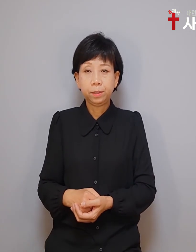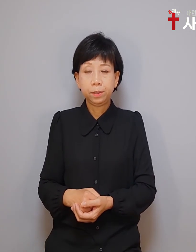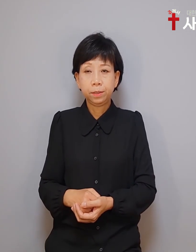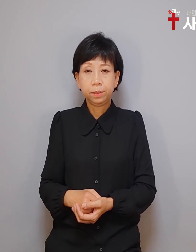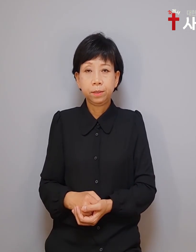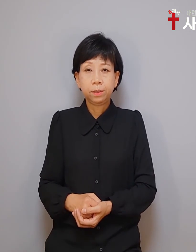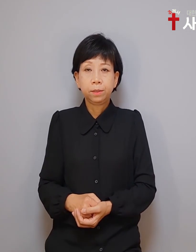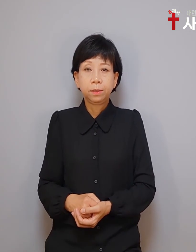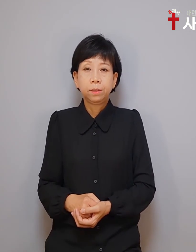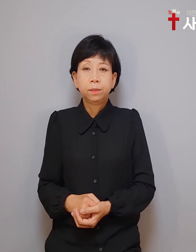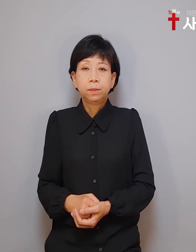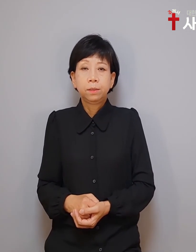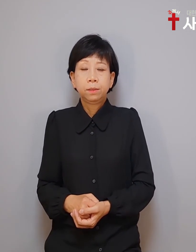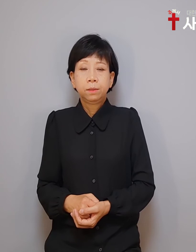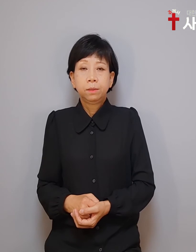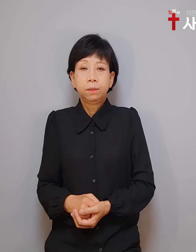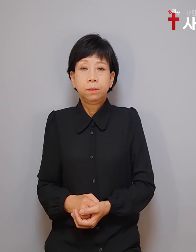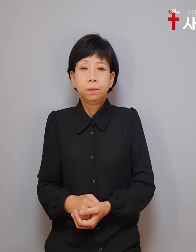있으시면 되겠습니다.